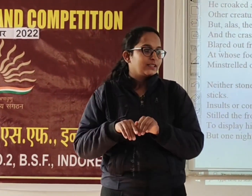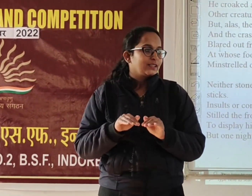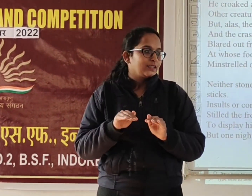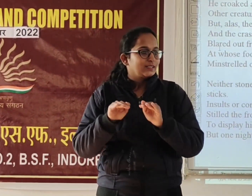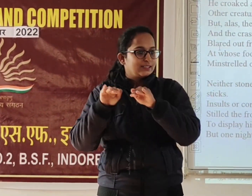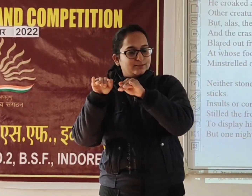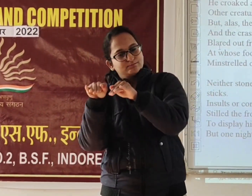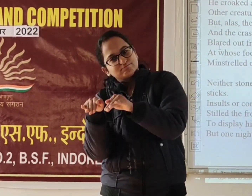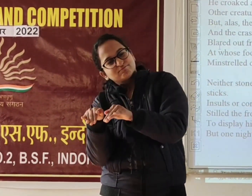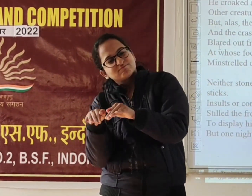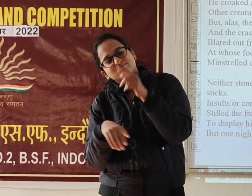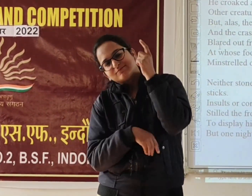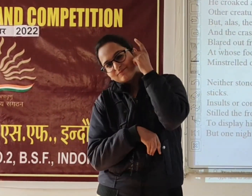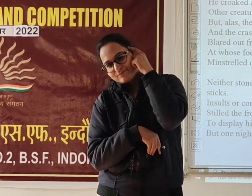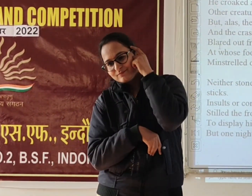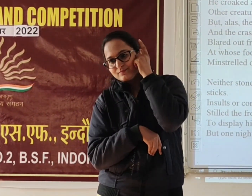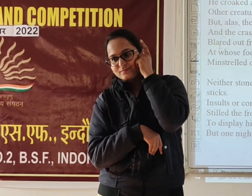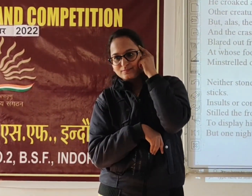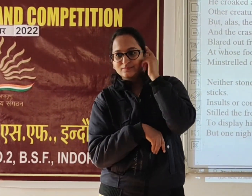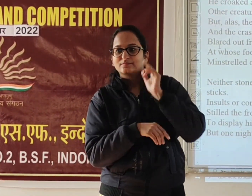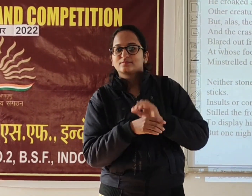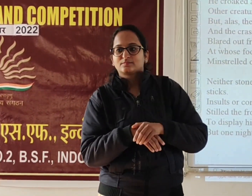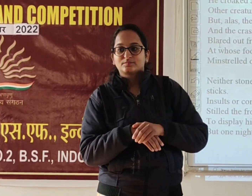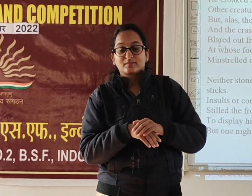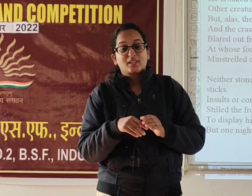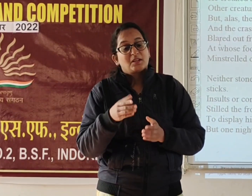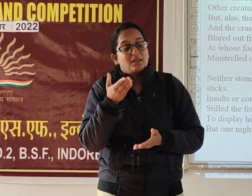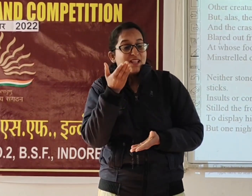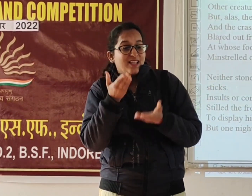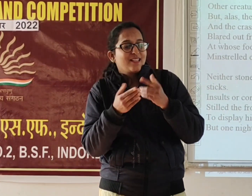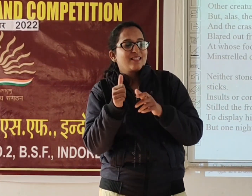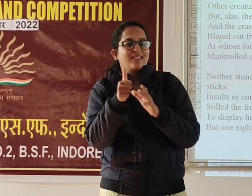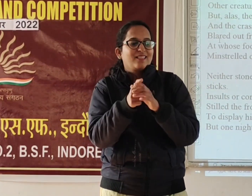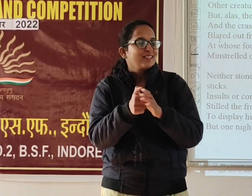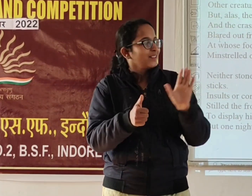इस सोच में कि शायद कछुए को समय लगेगा